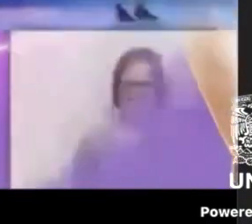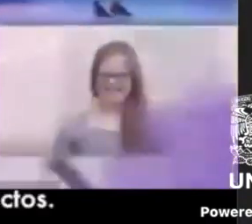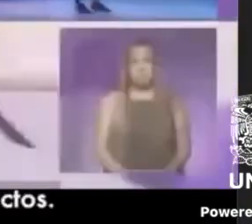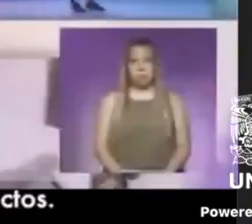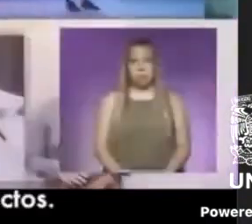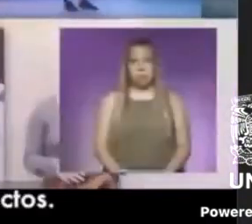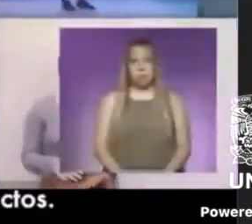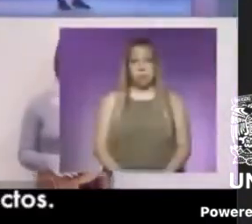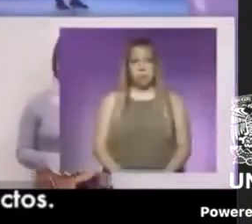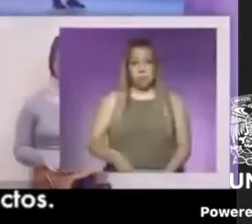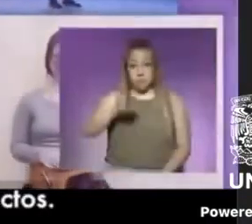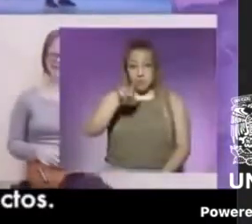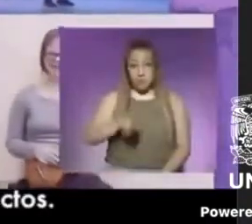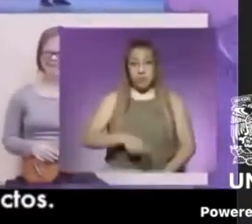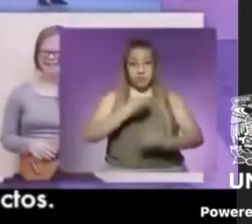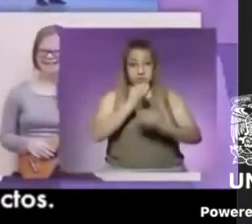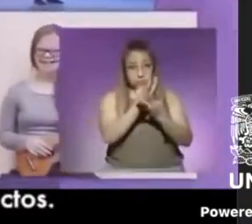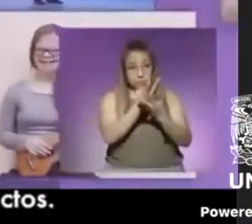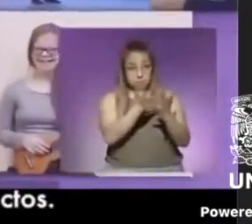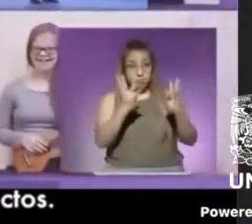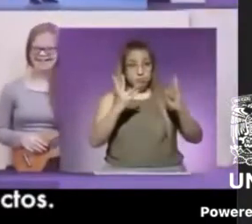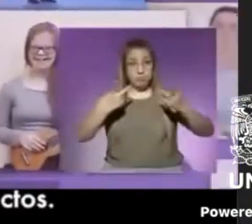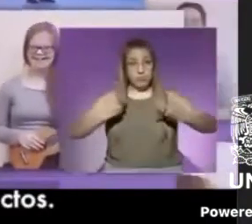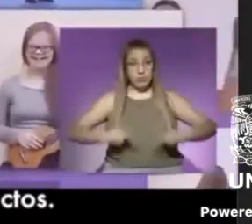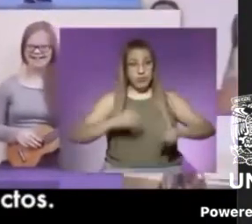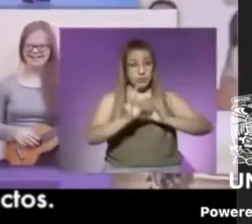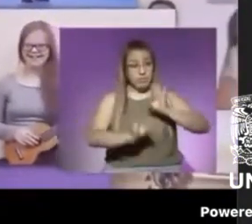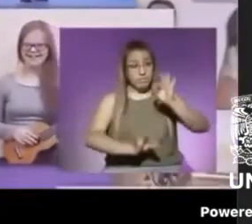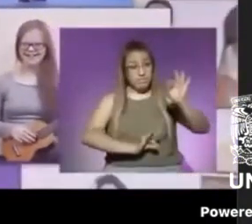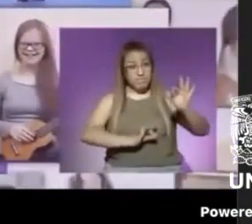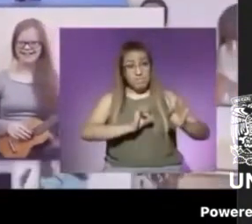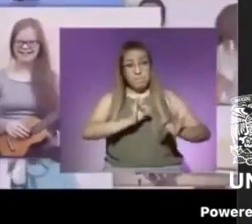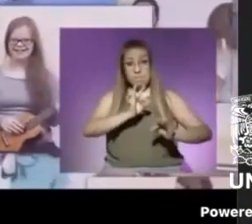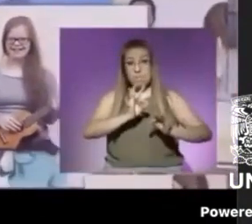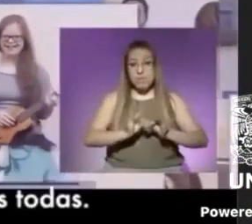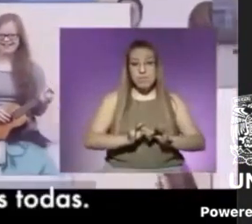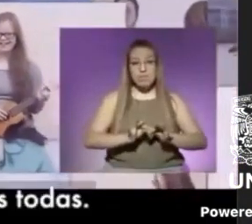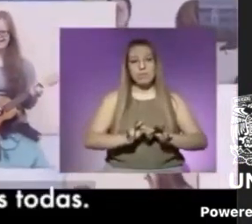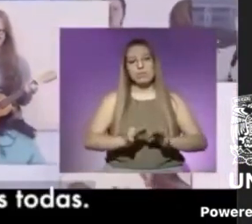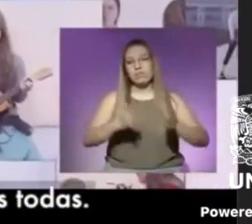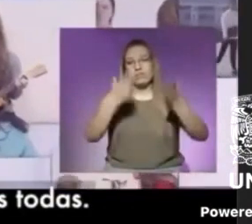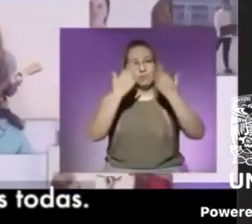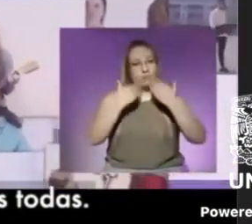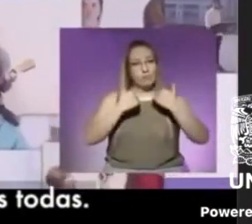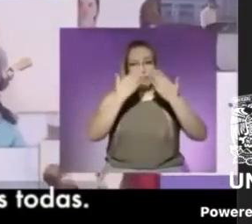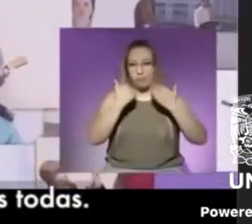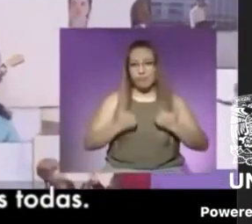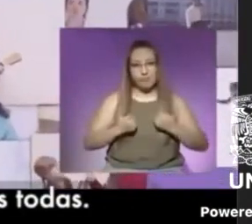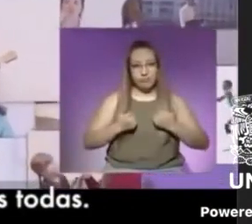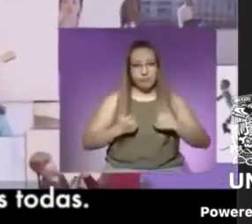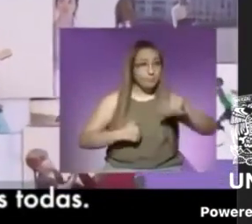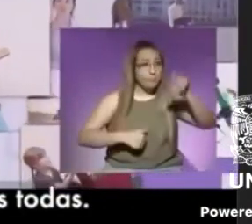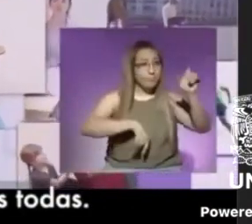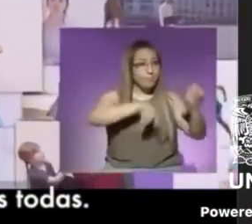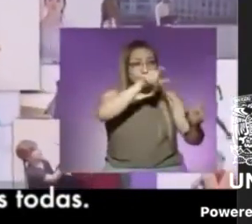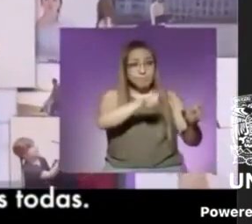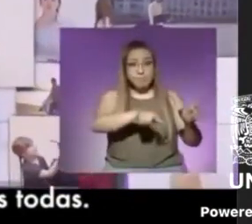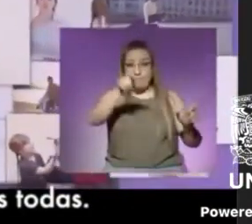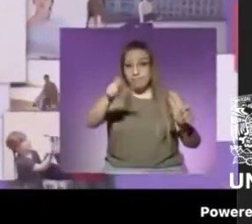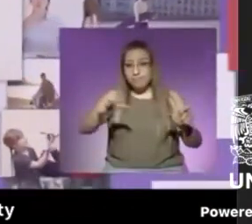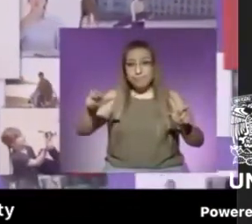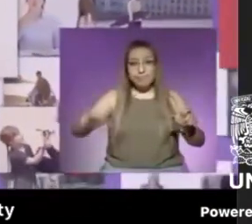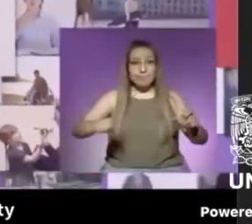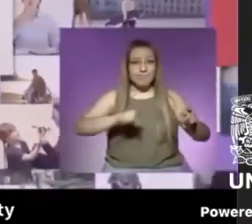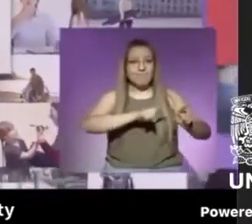En realidad, no hay individuos perfectos. Las capacidades diferentes las tenemos